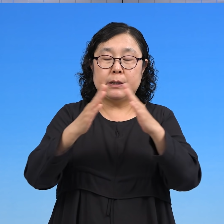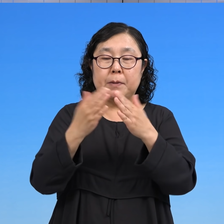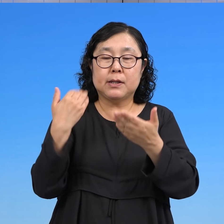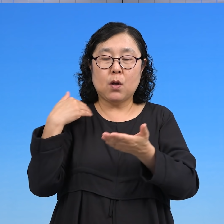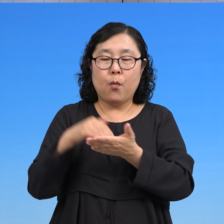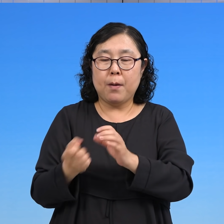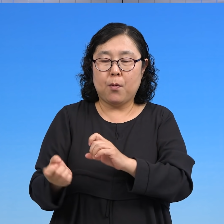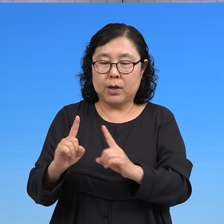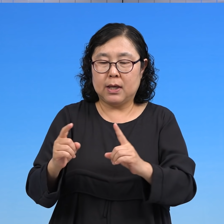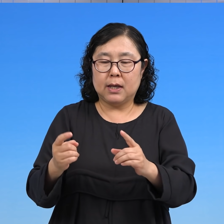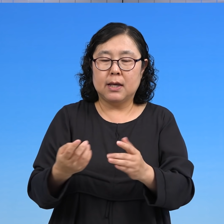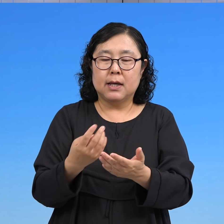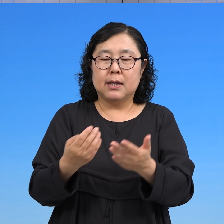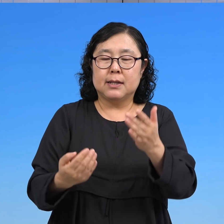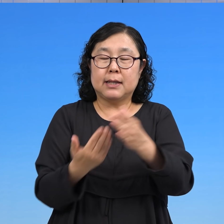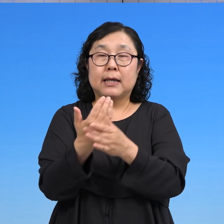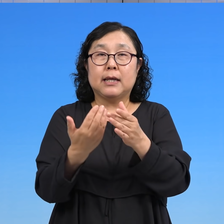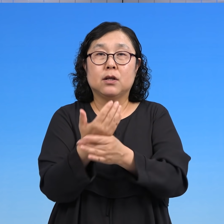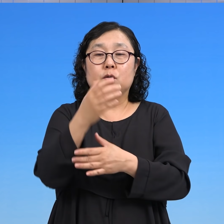회복이 일어나는 곳이라는 것.